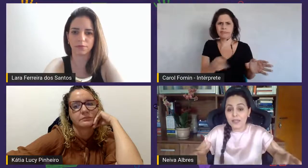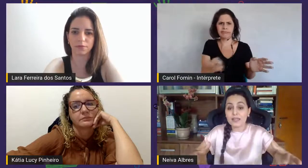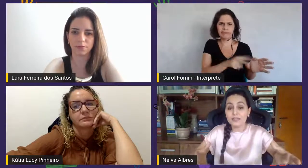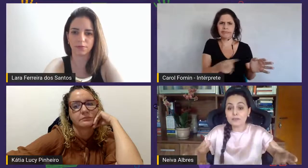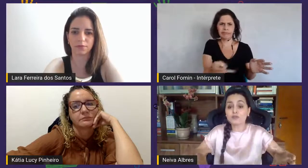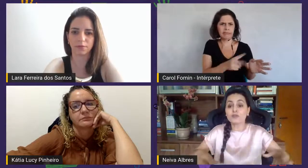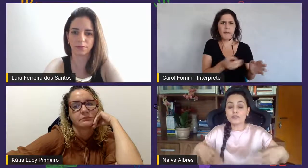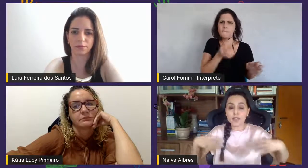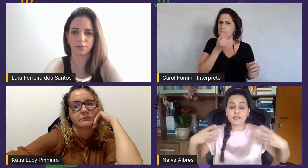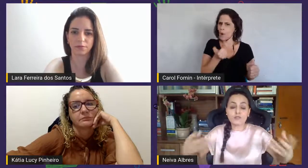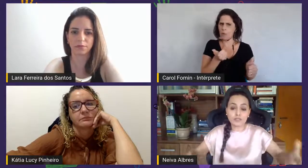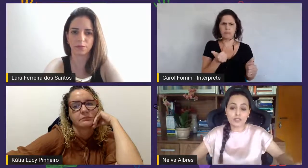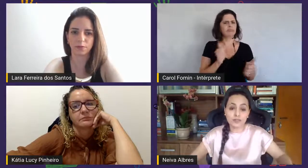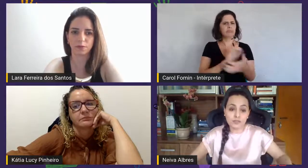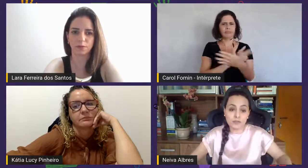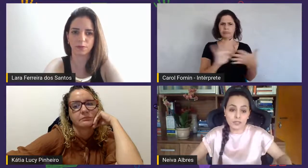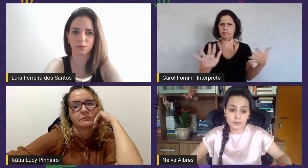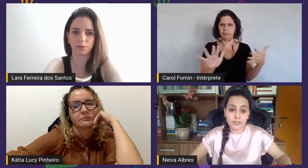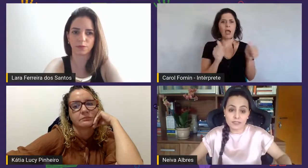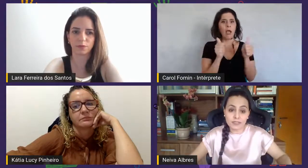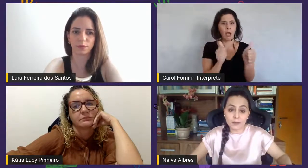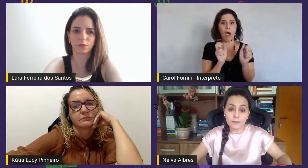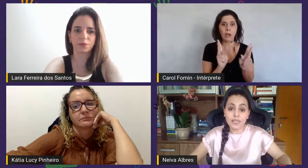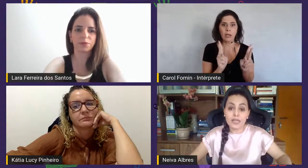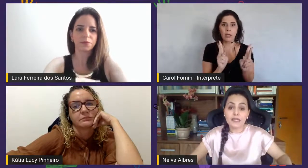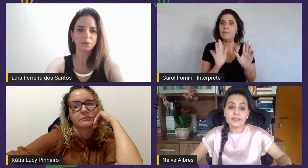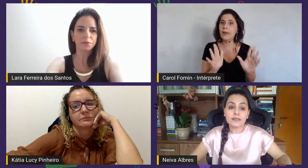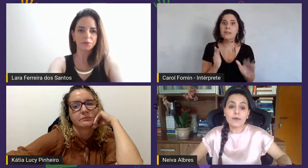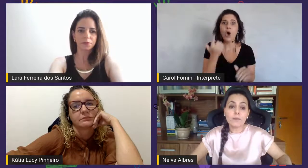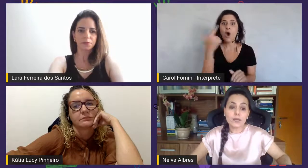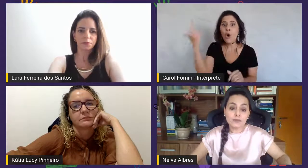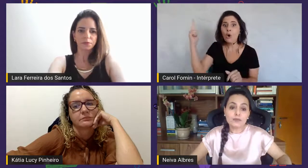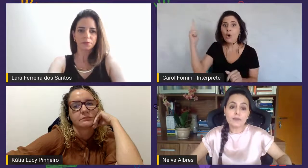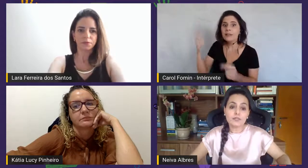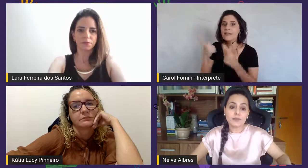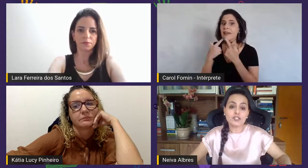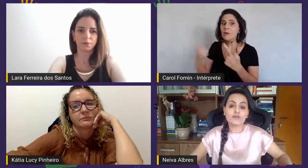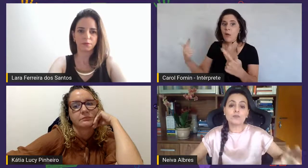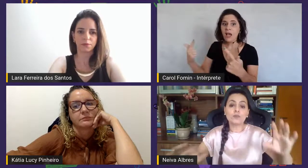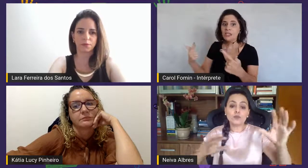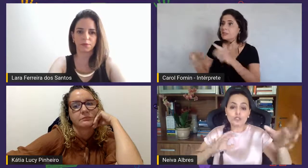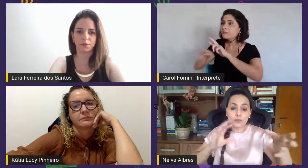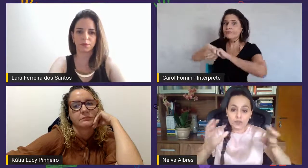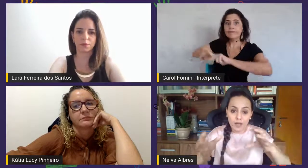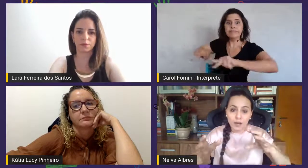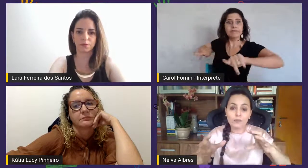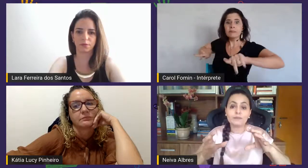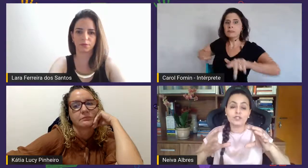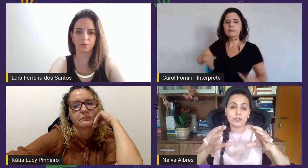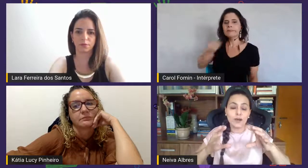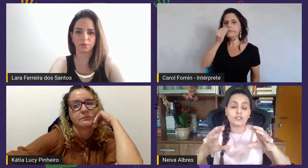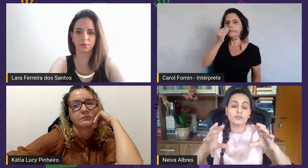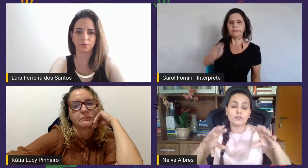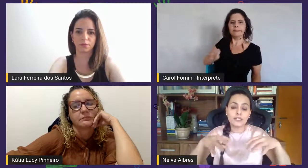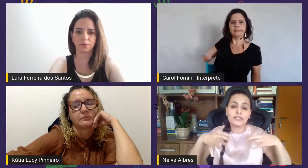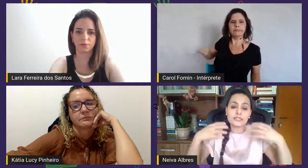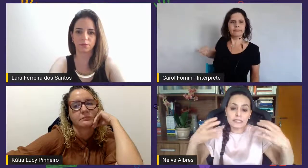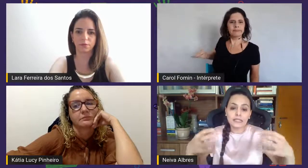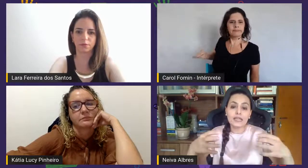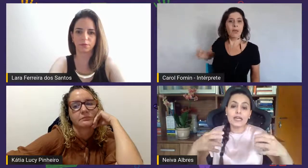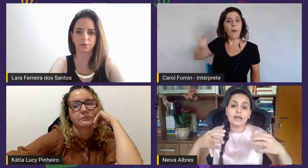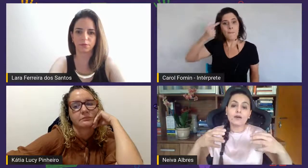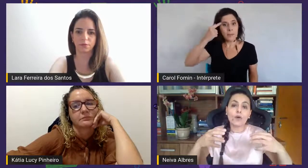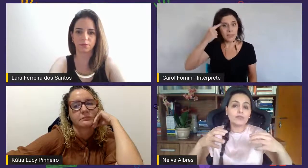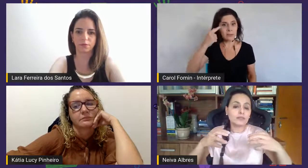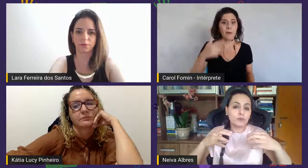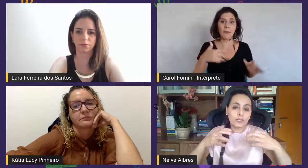linguagens e os processos de tradução e interpretação. Então, eu penso que a perspectiva multimodal de linguagem poderia,